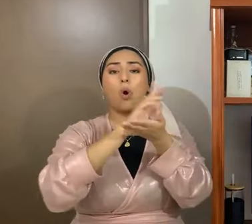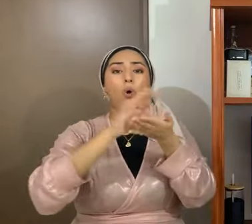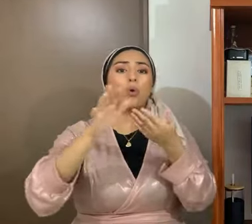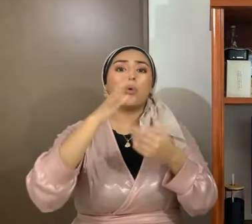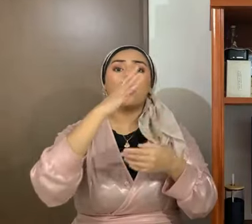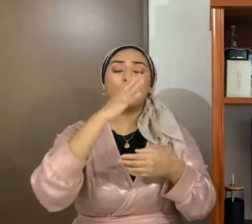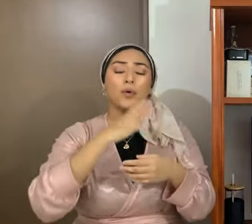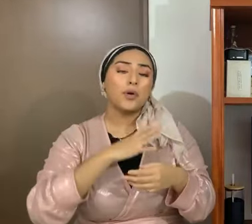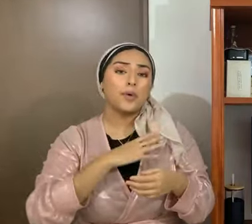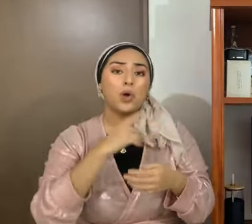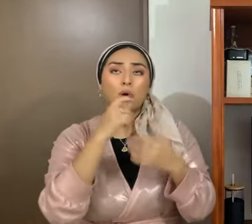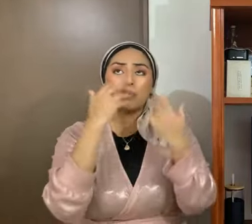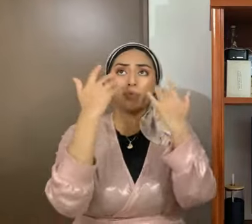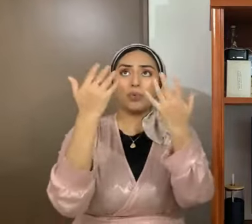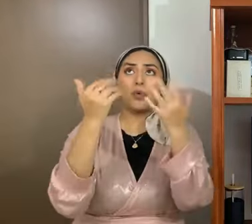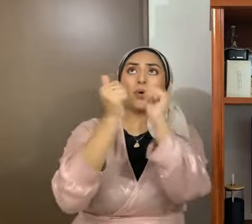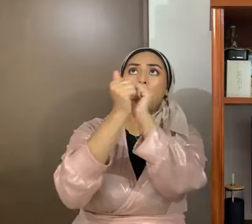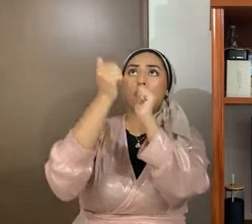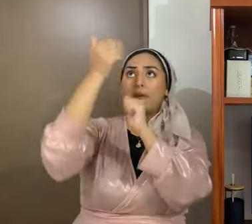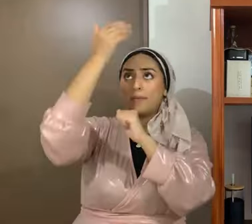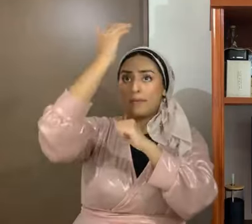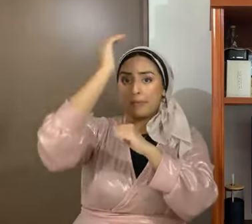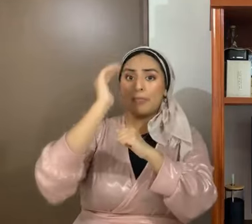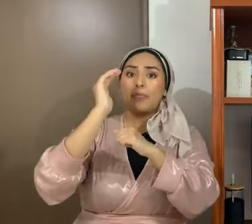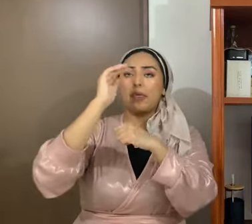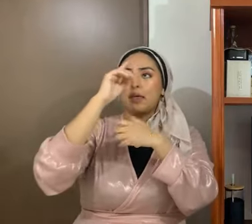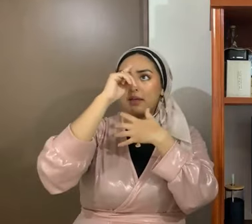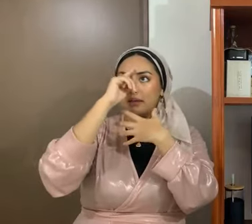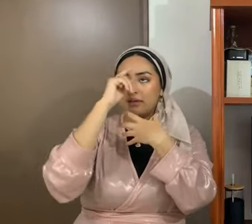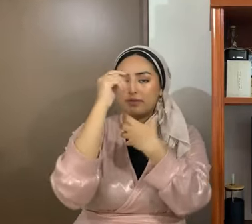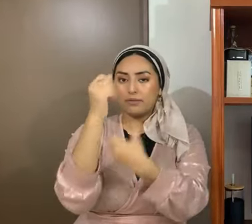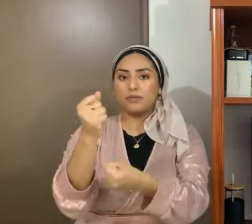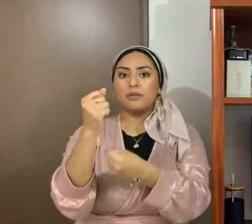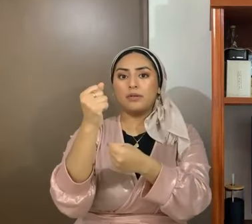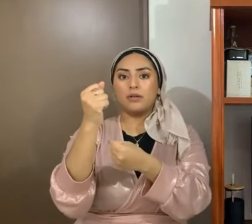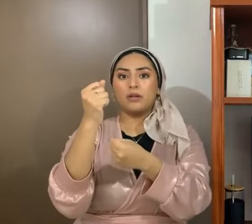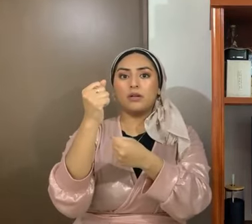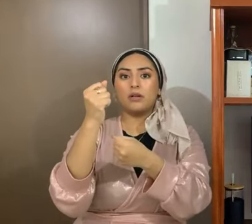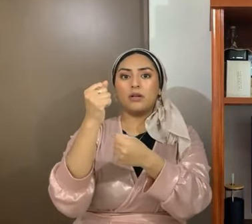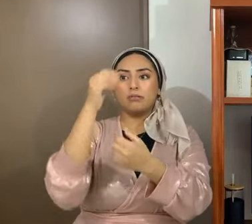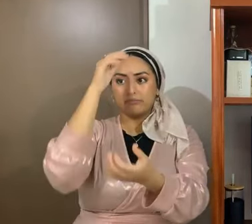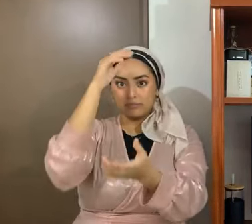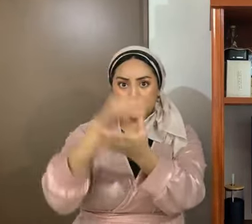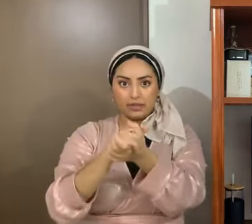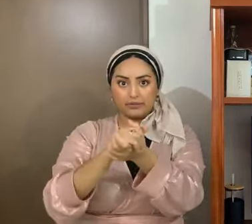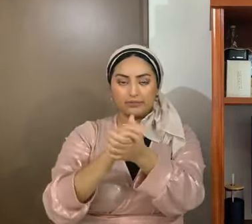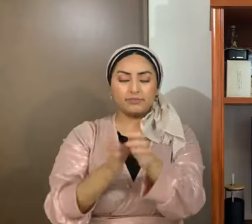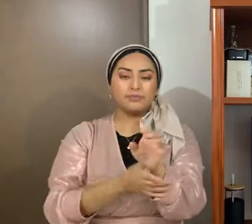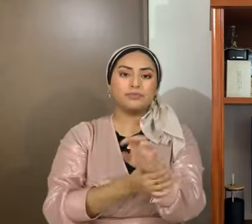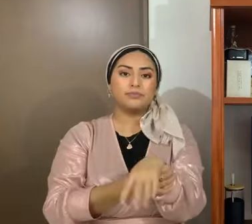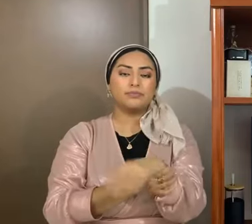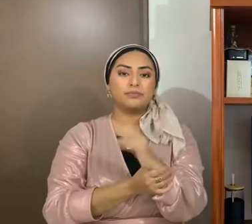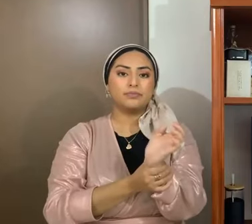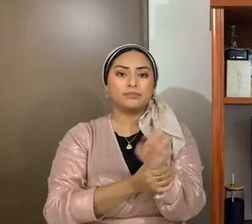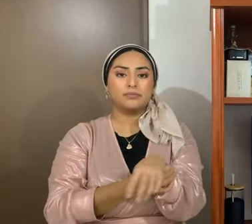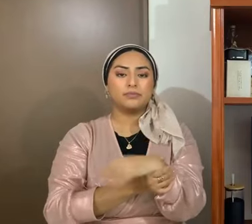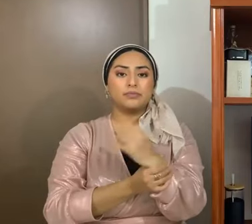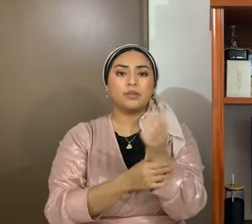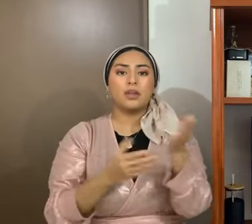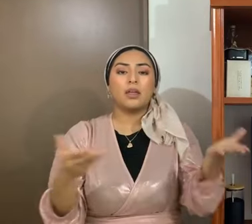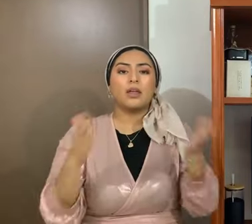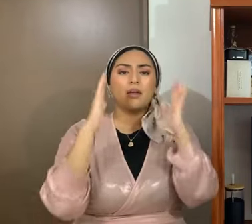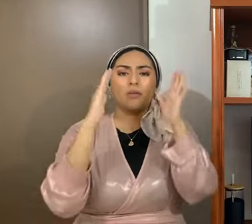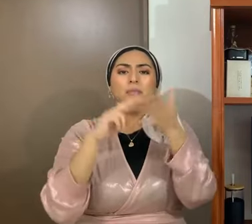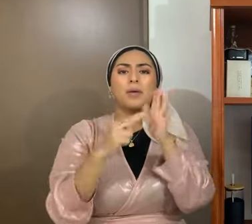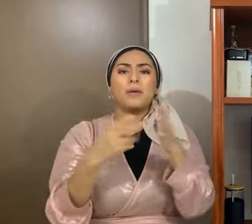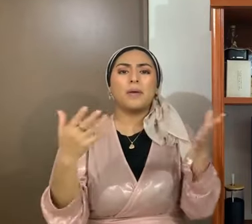mujeres que esperaban en Elohim, estando sujetas a sus maridos. Mucha atención. Aquí a qué